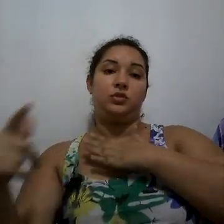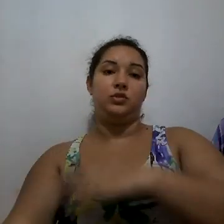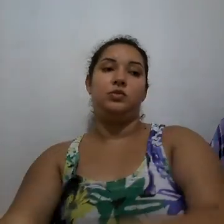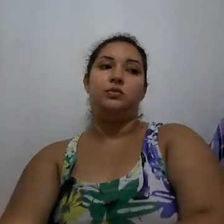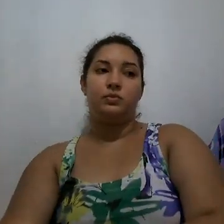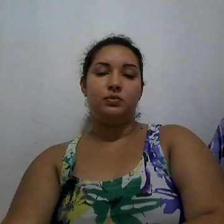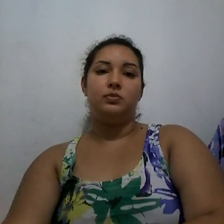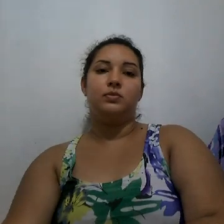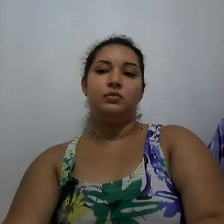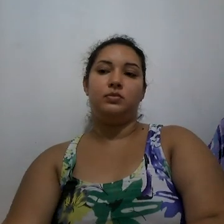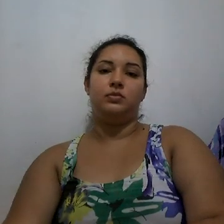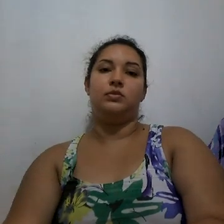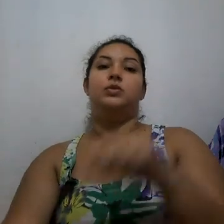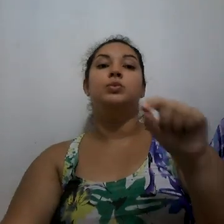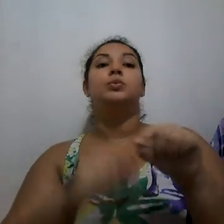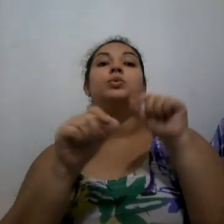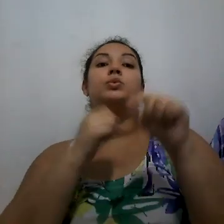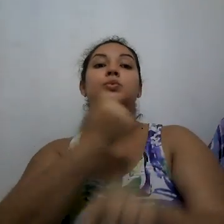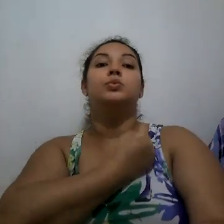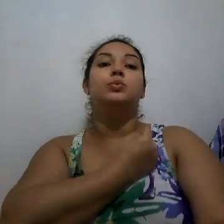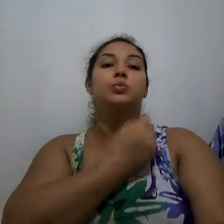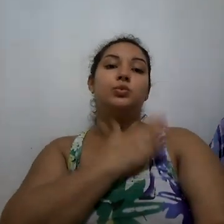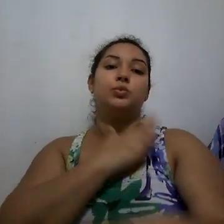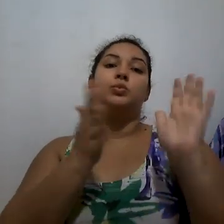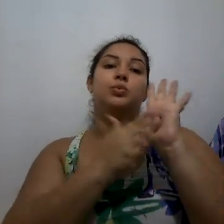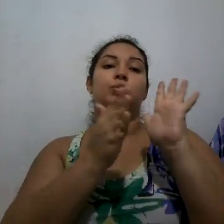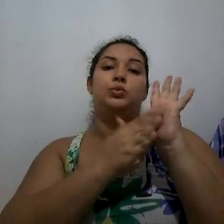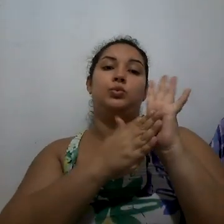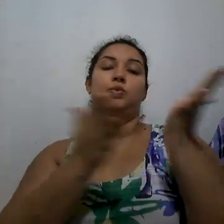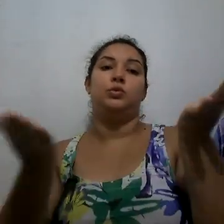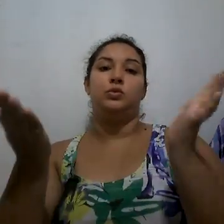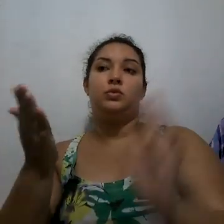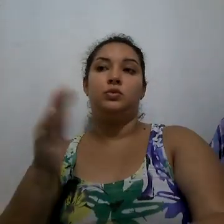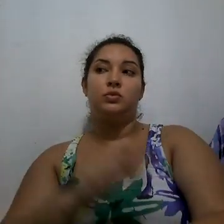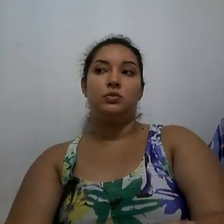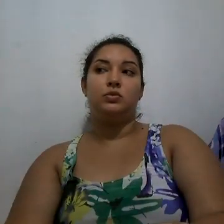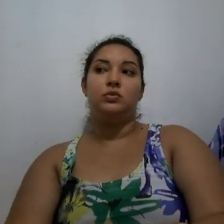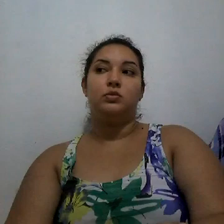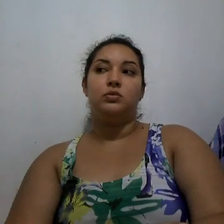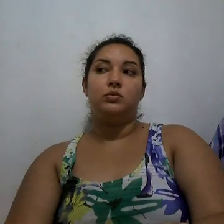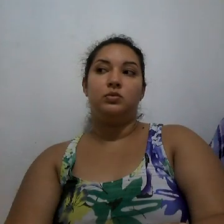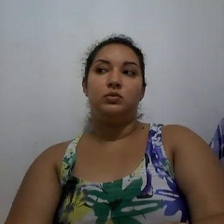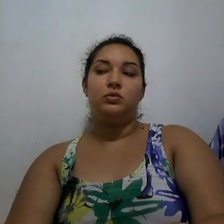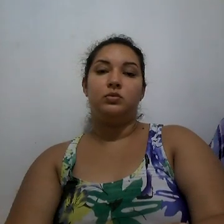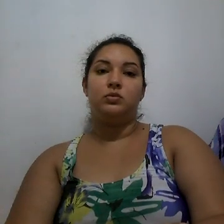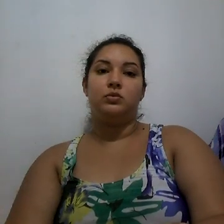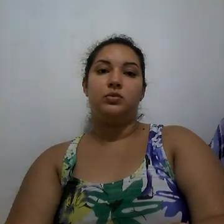Quais foram os números que eu deixei? Deixei os números inteiros, os números aqui significativos, o 4, 5, 7 e 1. São números importantes para mim,